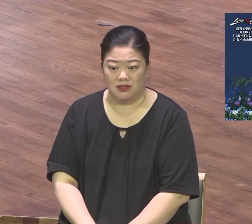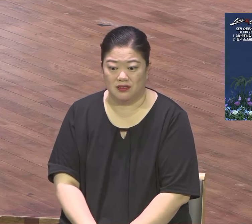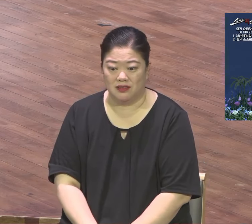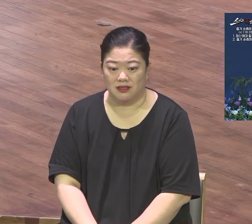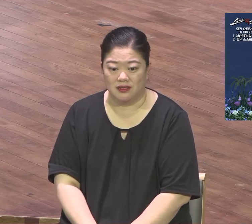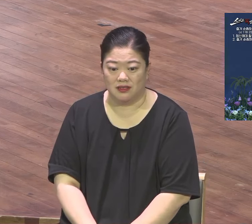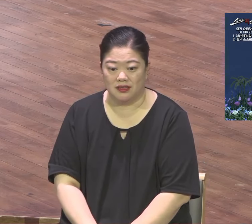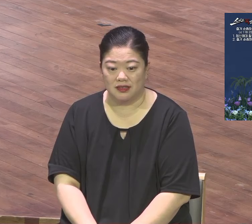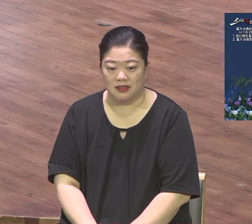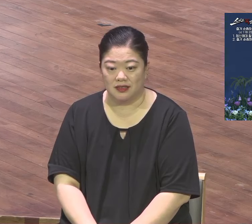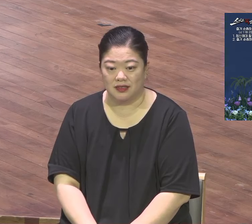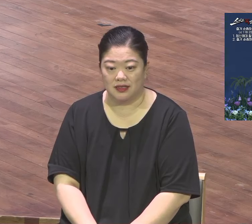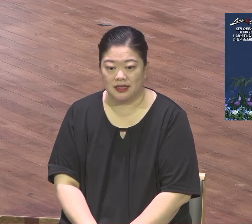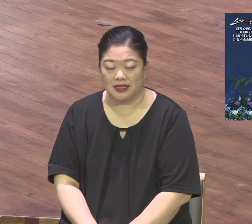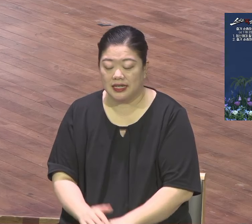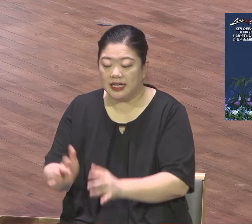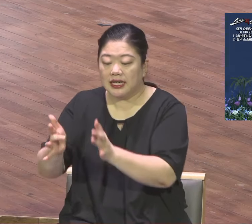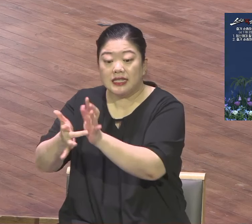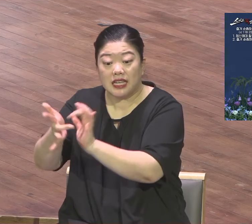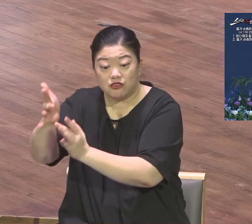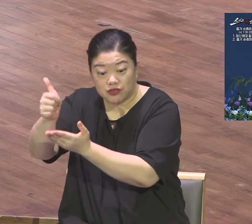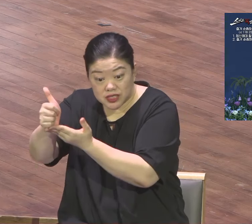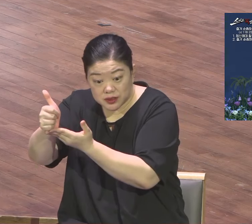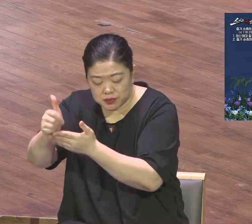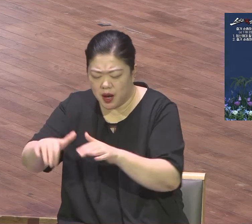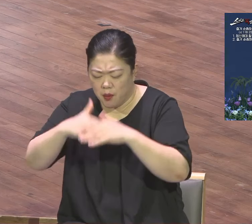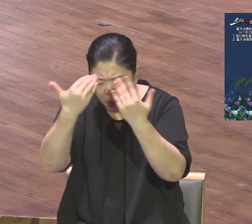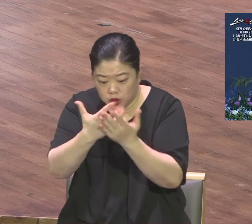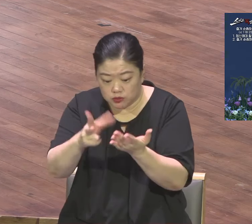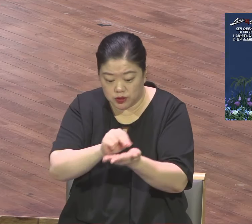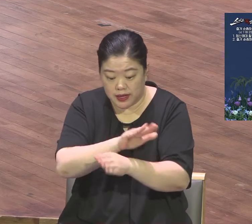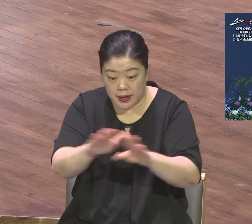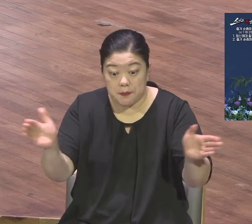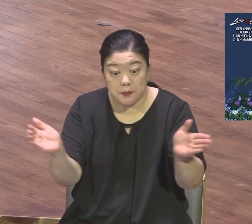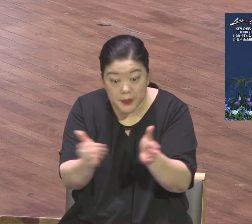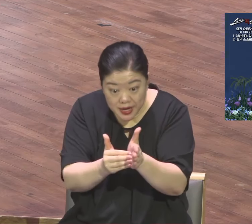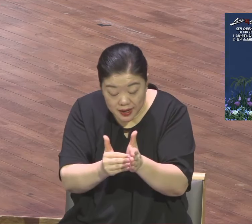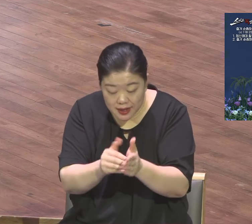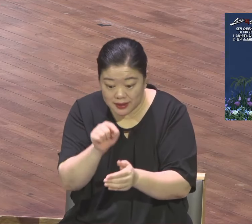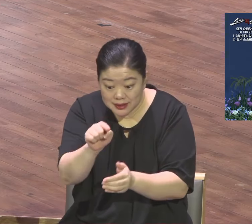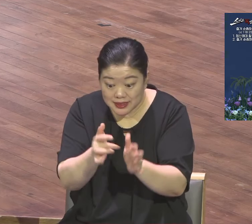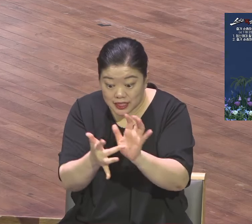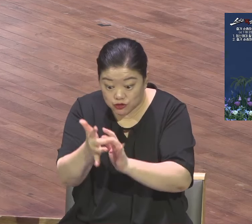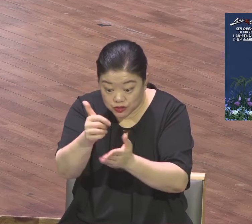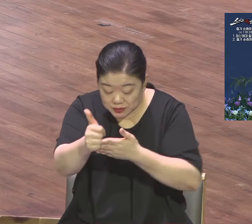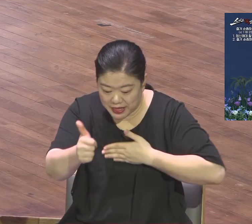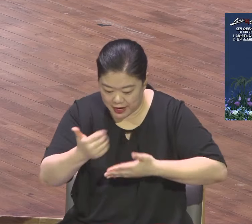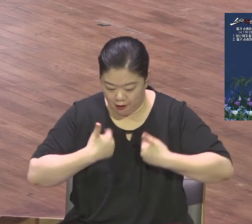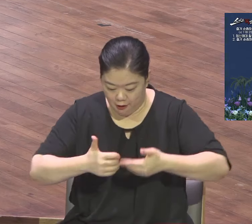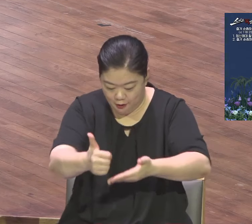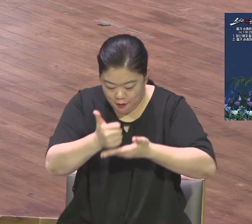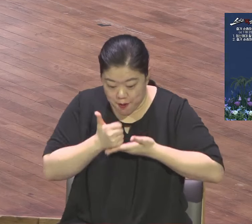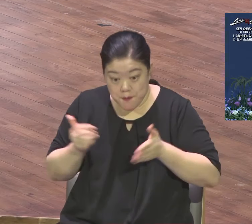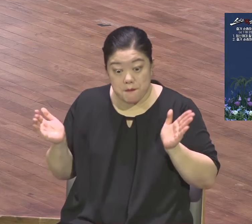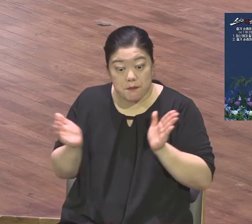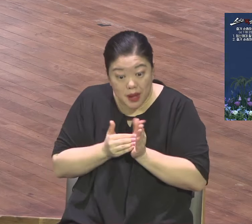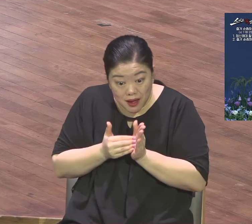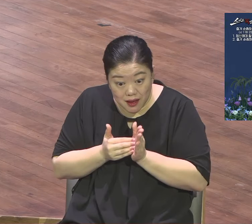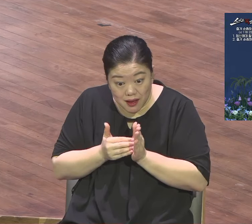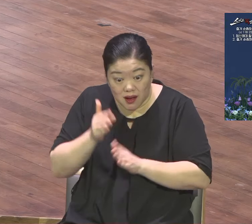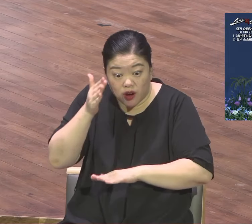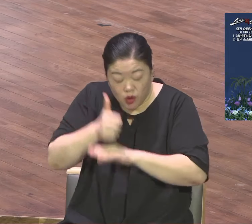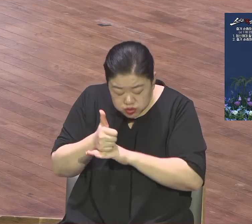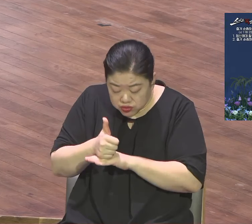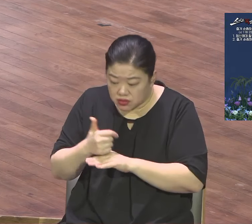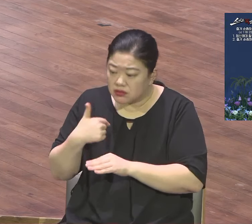모든 문제의 해결은 뭐요? 하나님 앞에 나올 때 시작되는 겁니다. 문제가 있지요. 눈만 뜨면 문제 오지요. 그